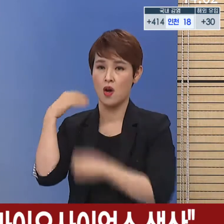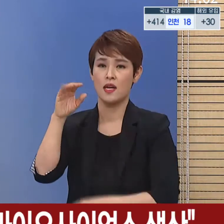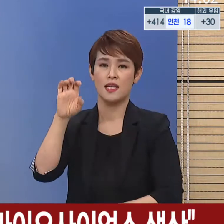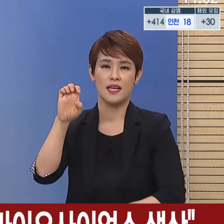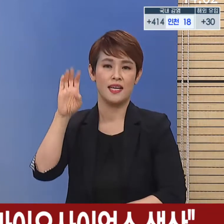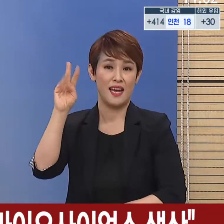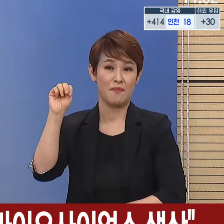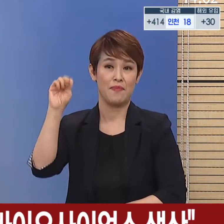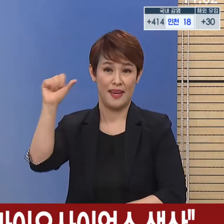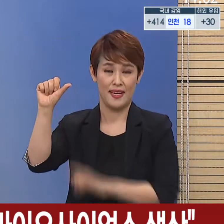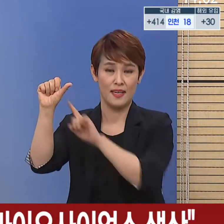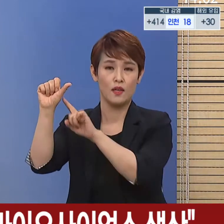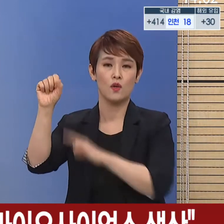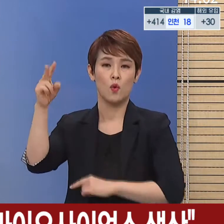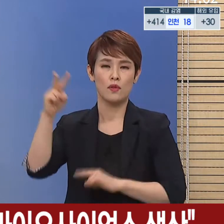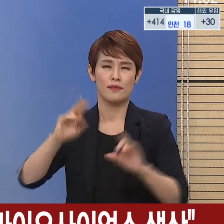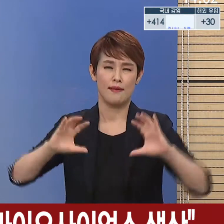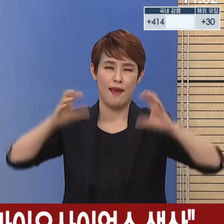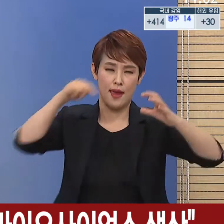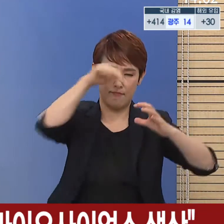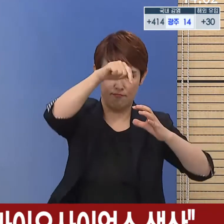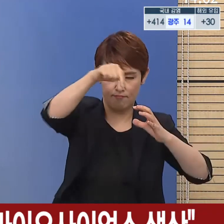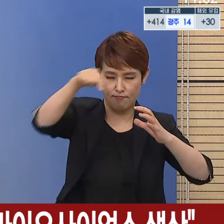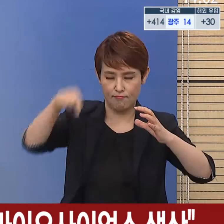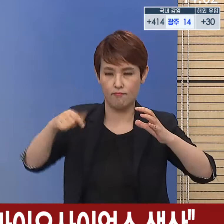EMA를 비롯하여 전 세계의